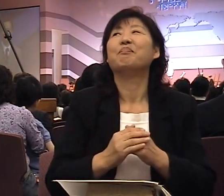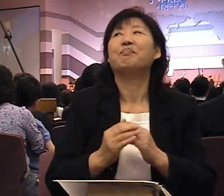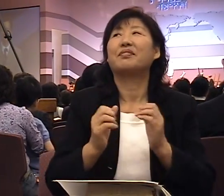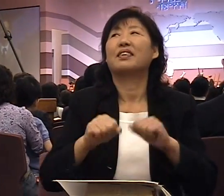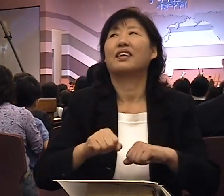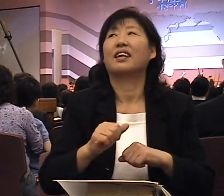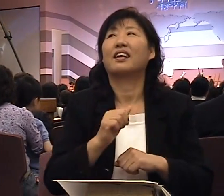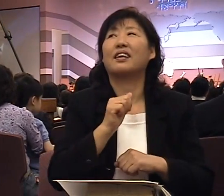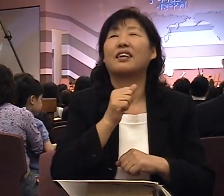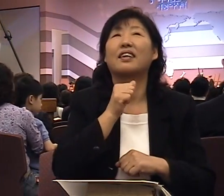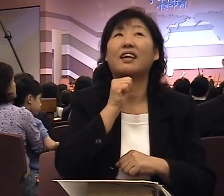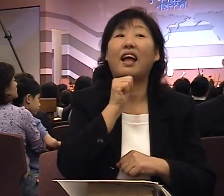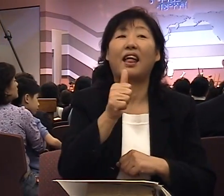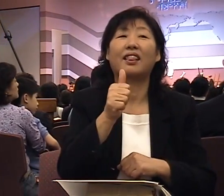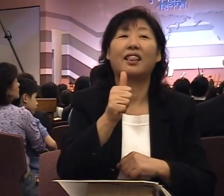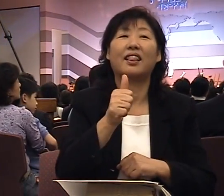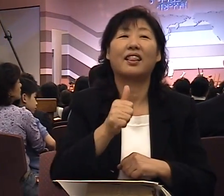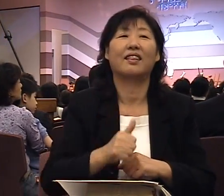병상에 누워 있으면